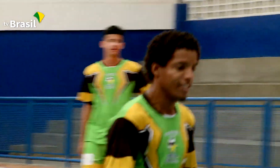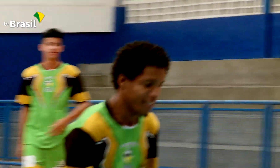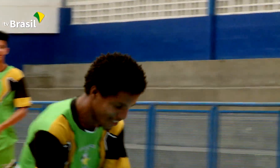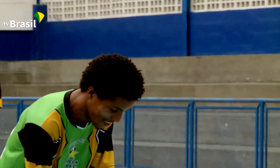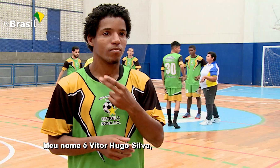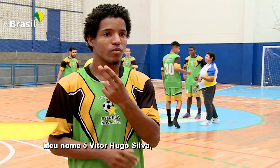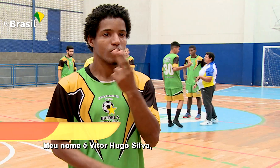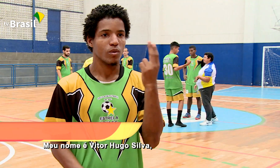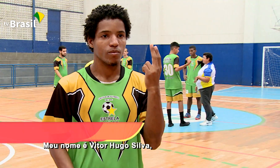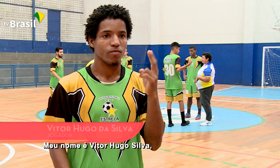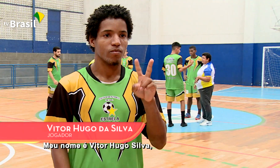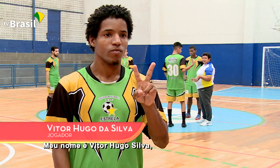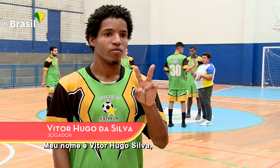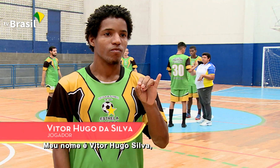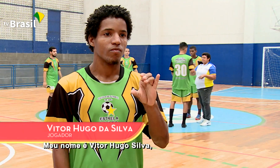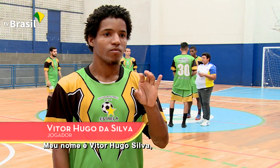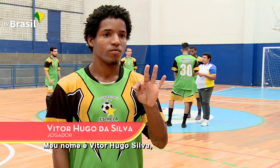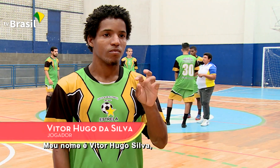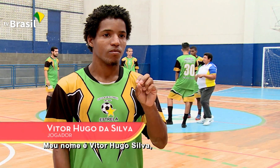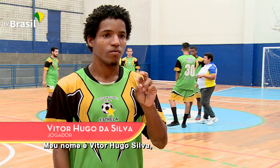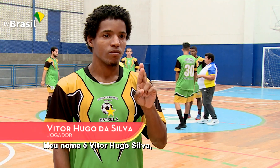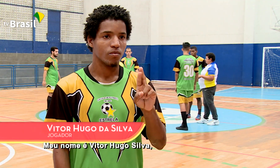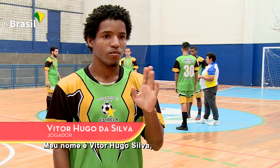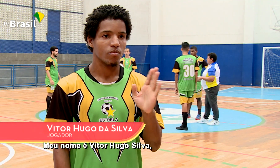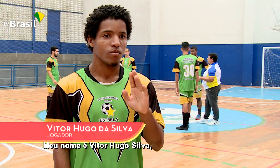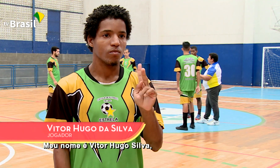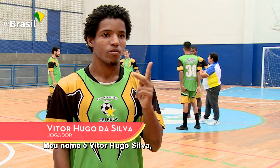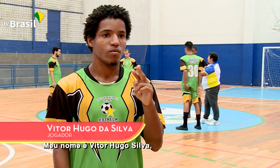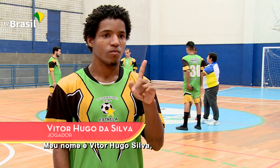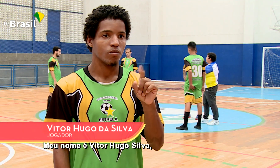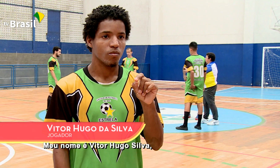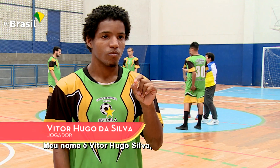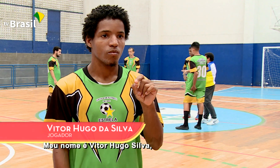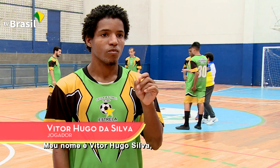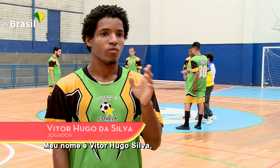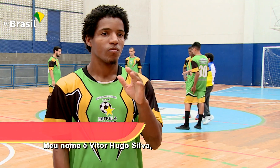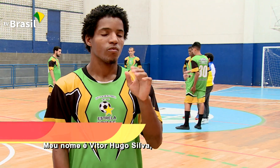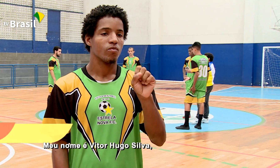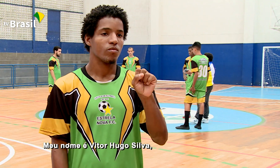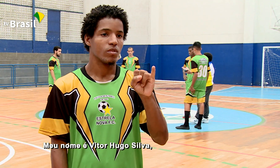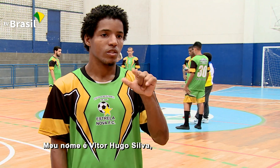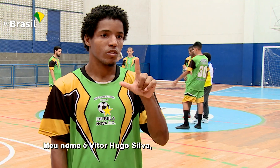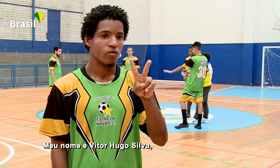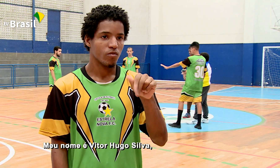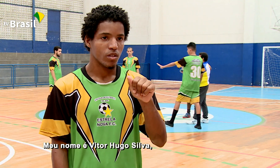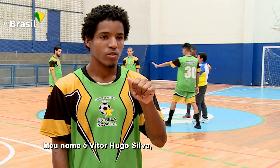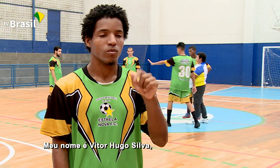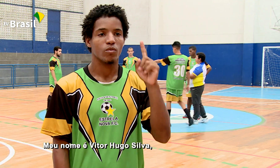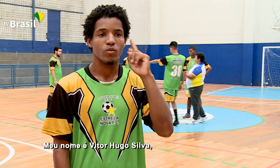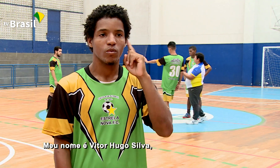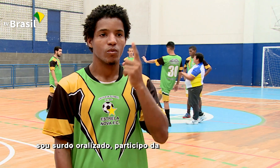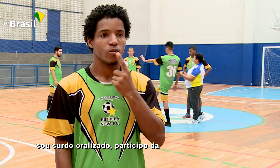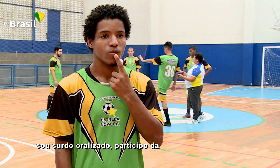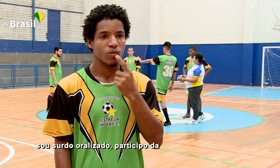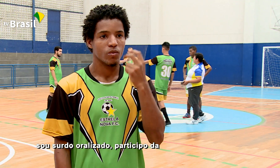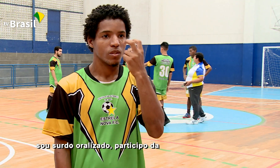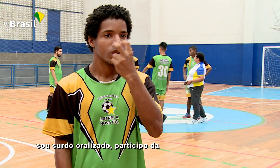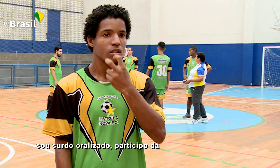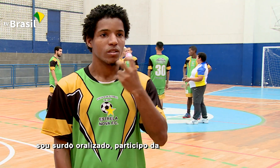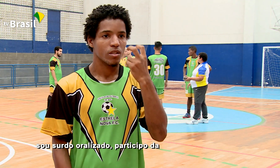Voz interpreta. Meu nome é Vitor Hugo Silva, sou surdo